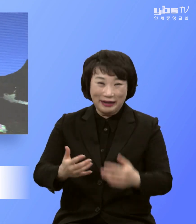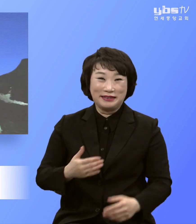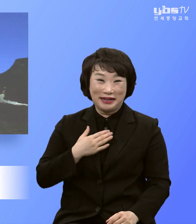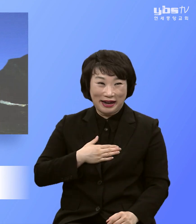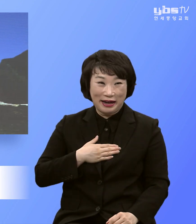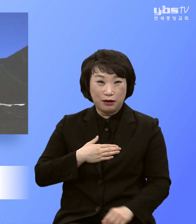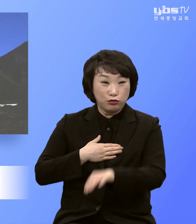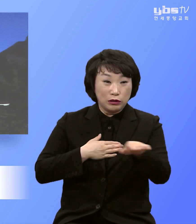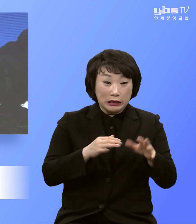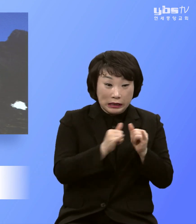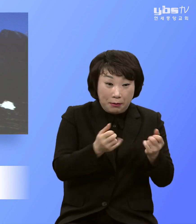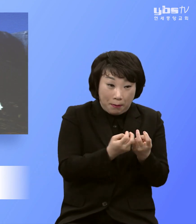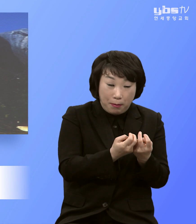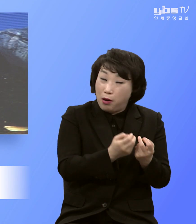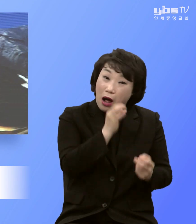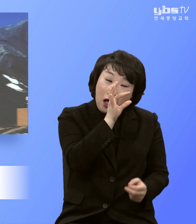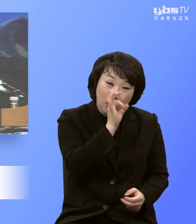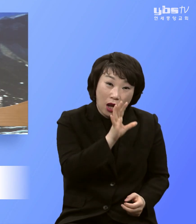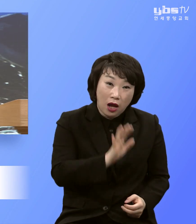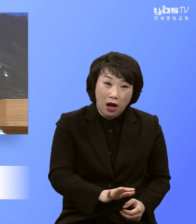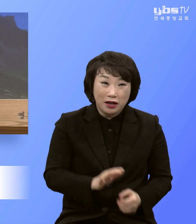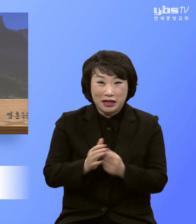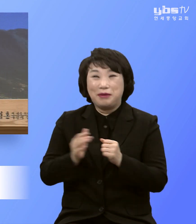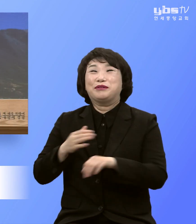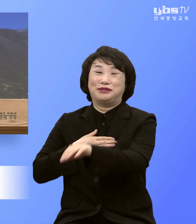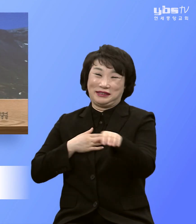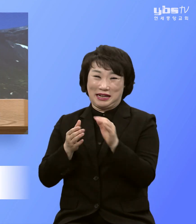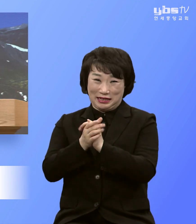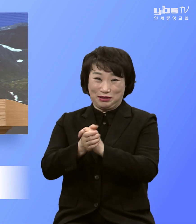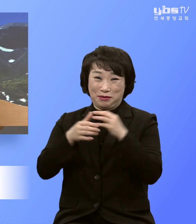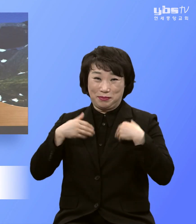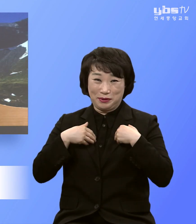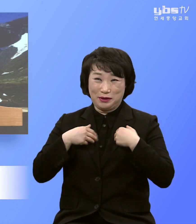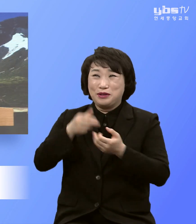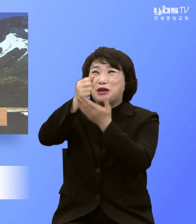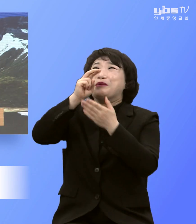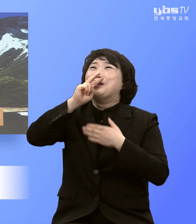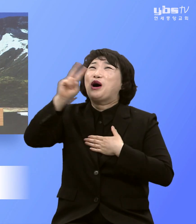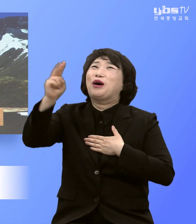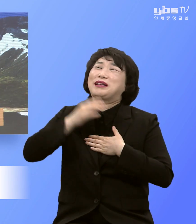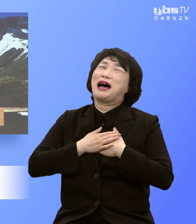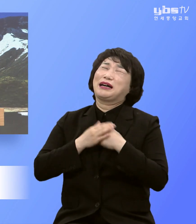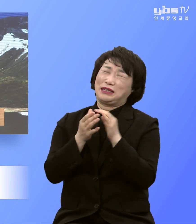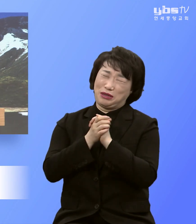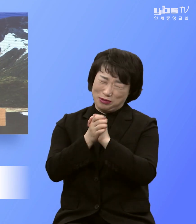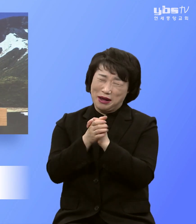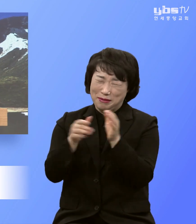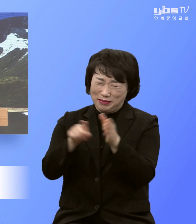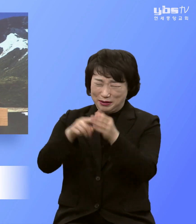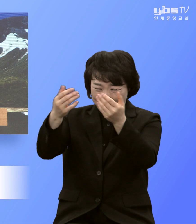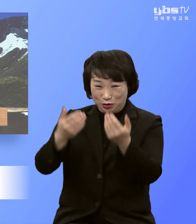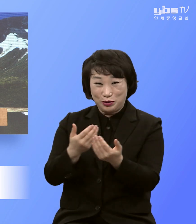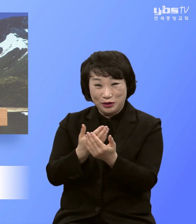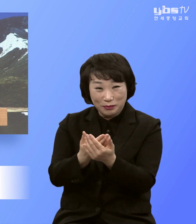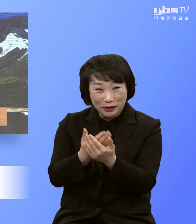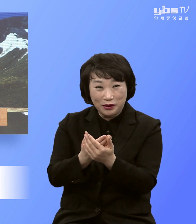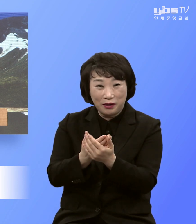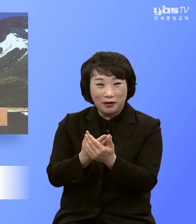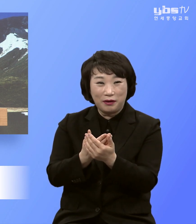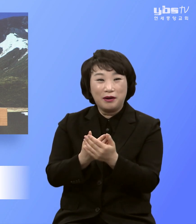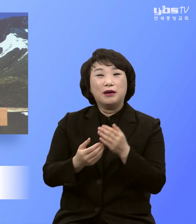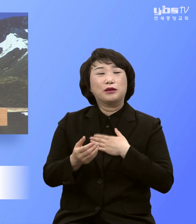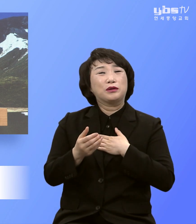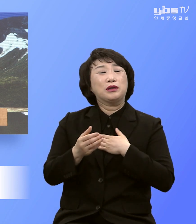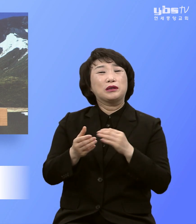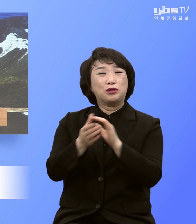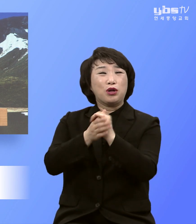우리 수단으로 안 되니까 기도로 하는 것이라니까. 주여 나에게 기도할 믿음을 주시옵소서.